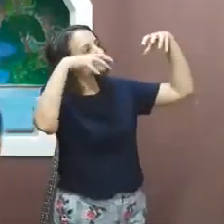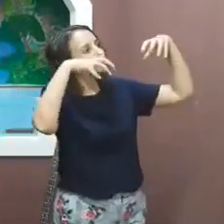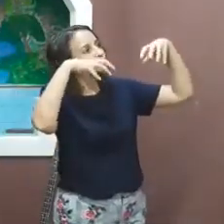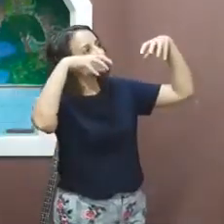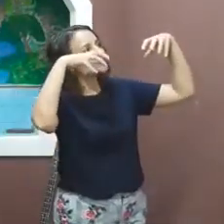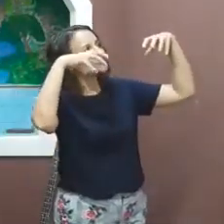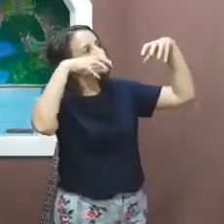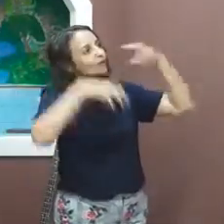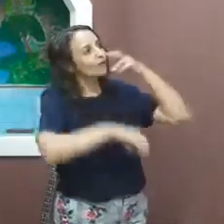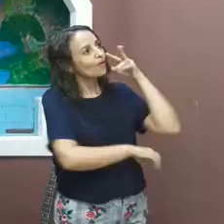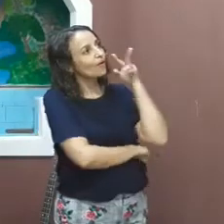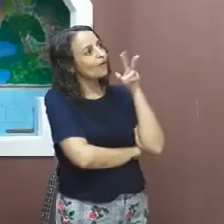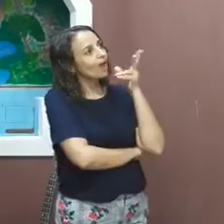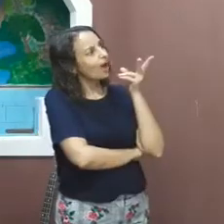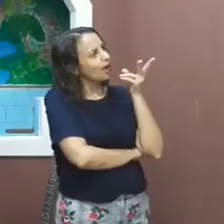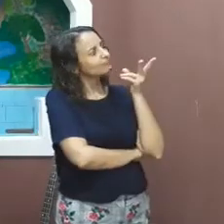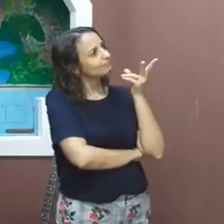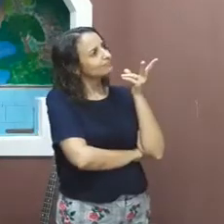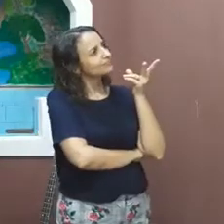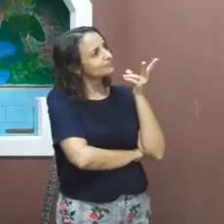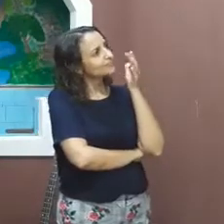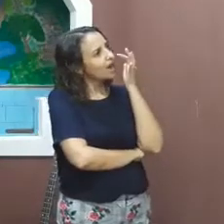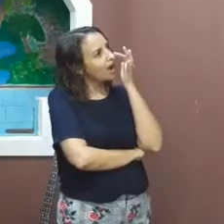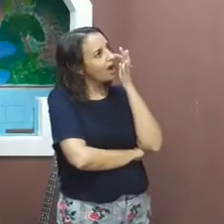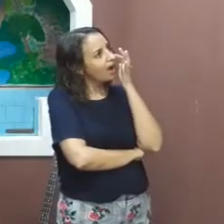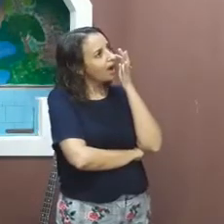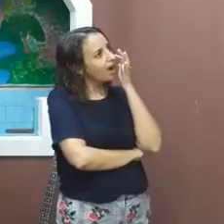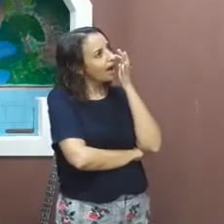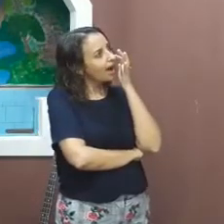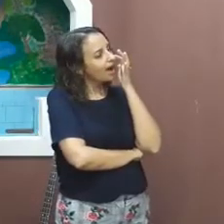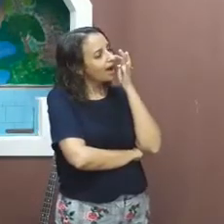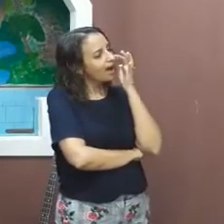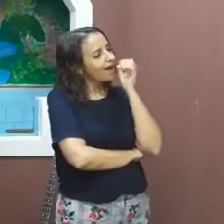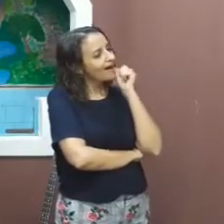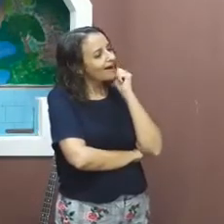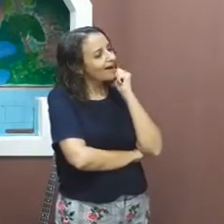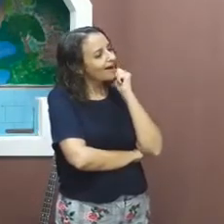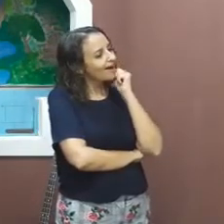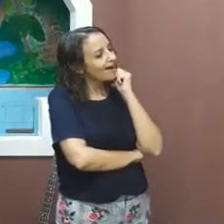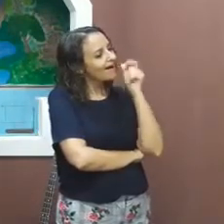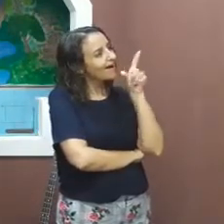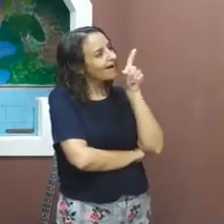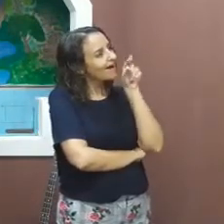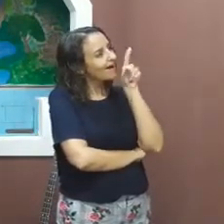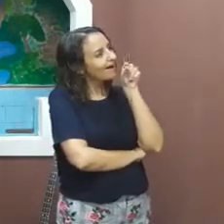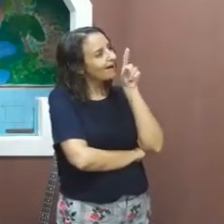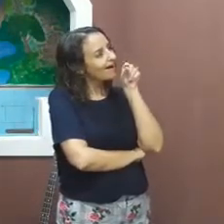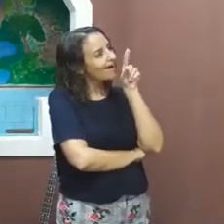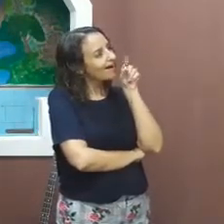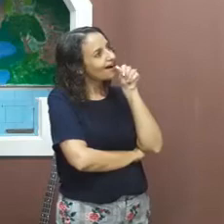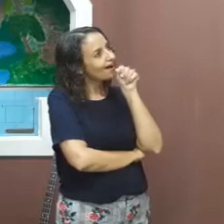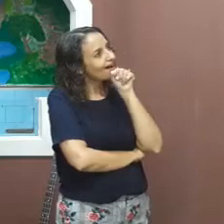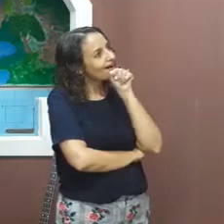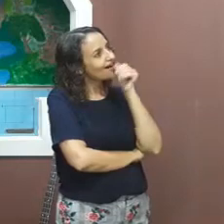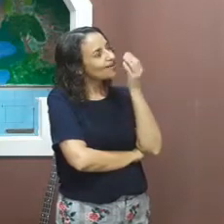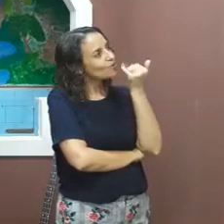que Jesus está ensinando, fala assim, olha só as aves do céu. Eles não ficam nessa loucura de trabalhar, mas eles